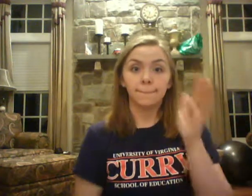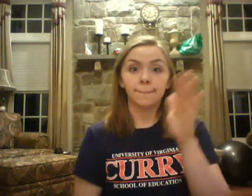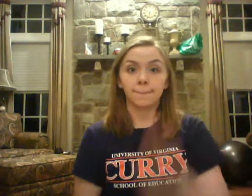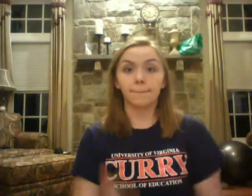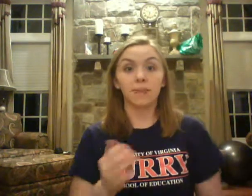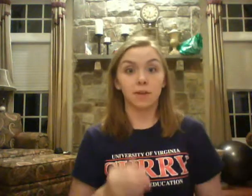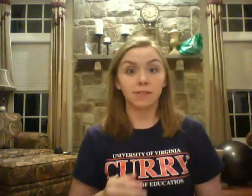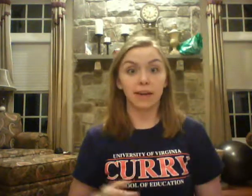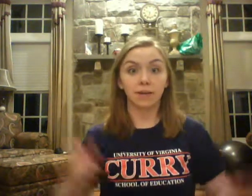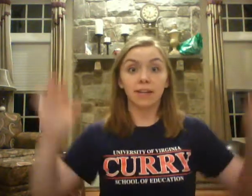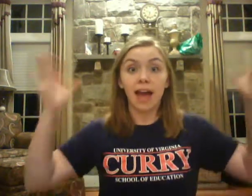ah, ah, ah, ah, ah, ah, ah,